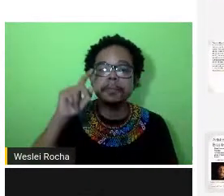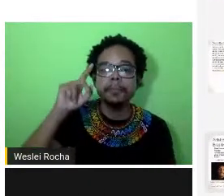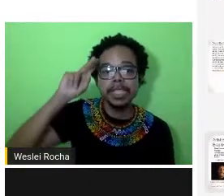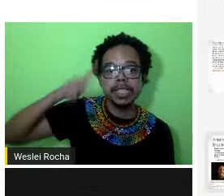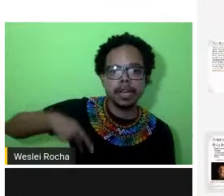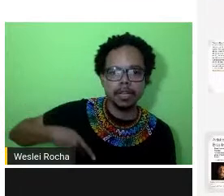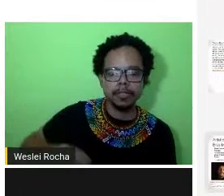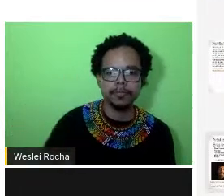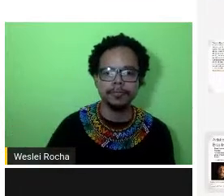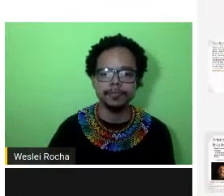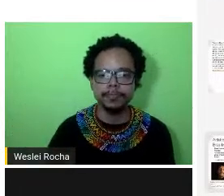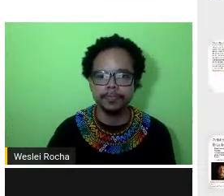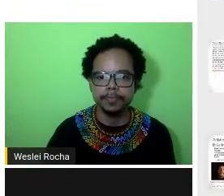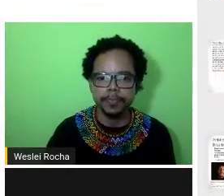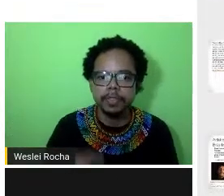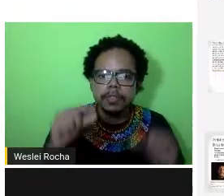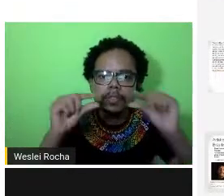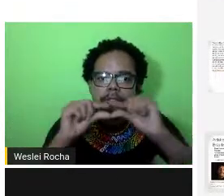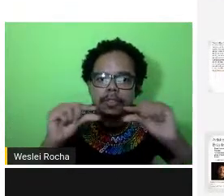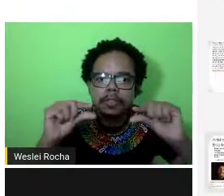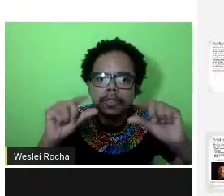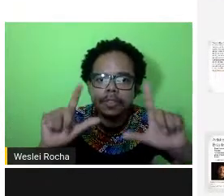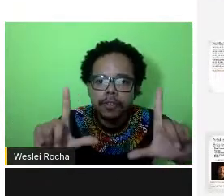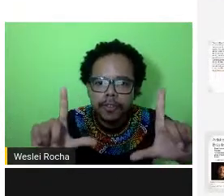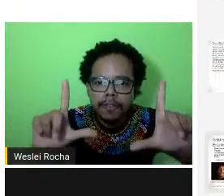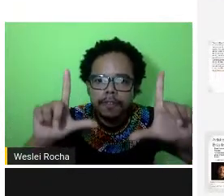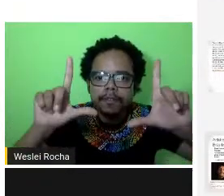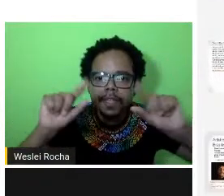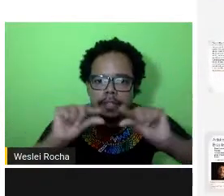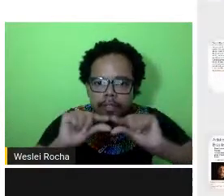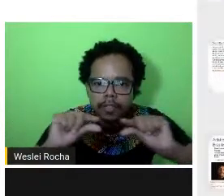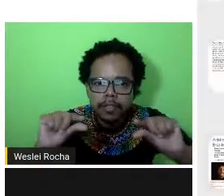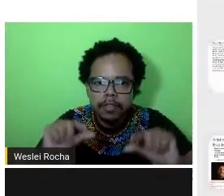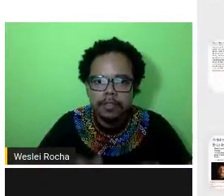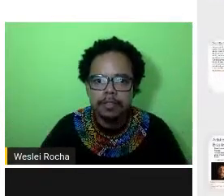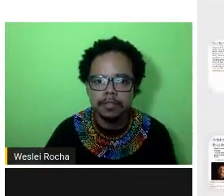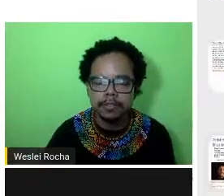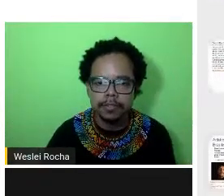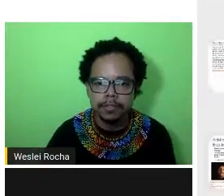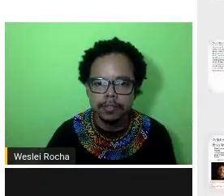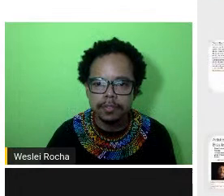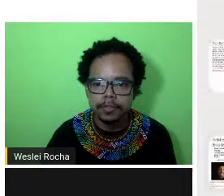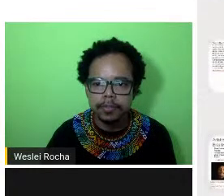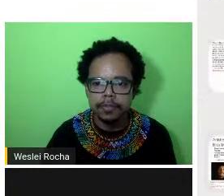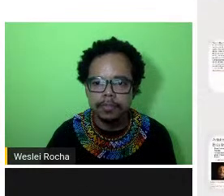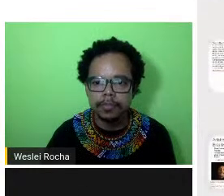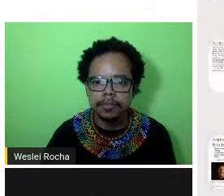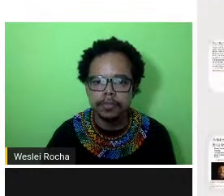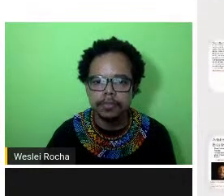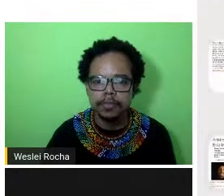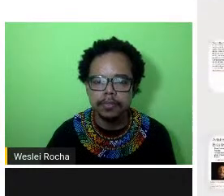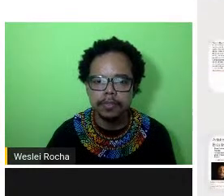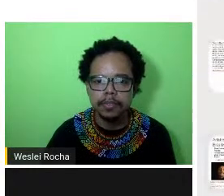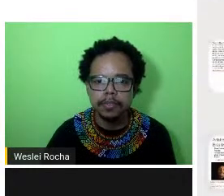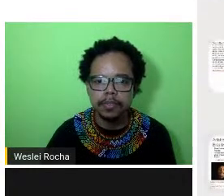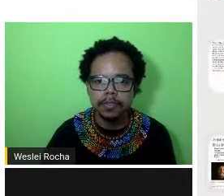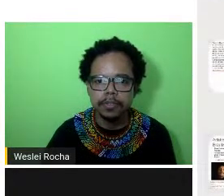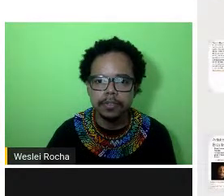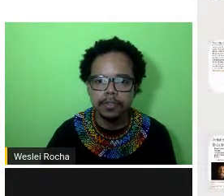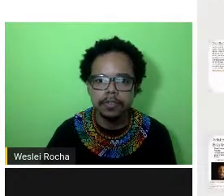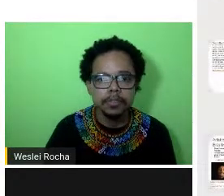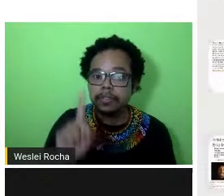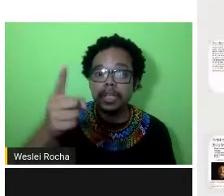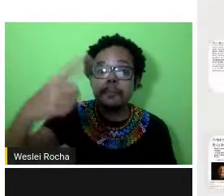Já pode subir isso clica na imagem da Priscila para deixar imagem em evidência